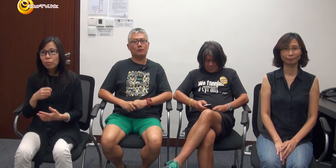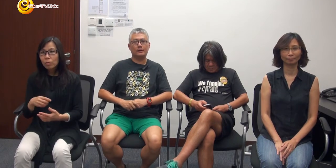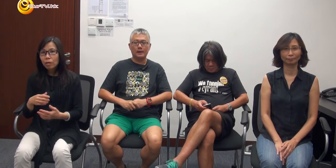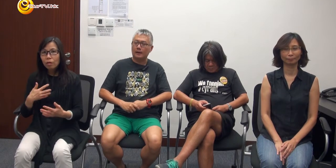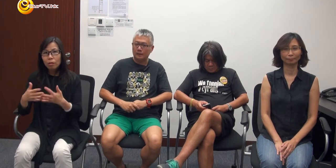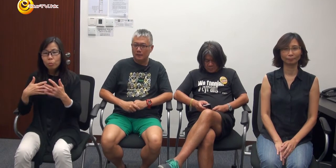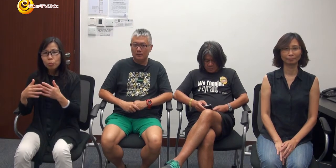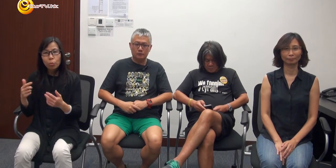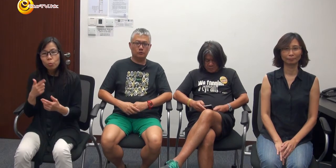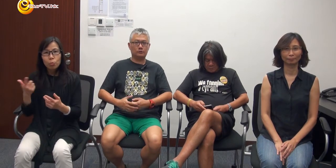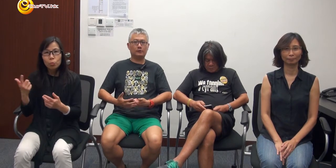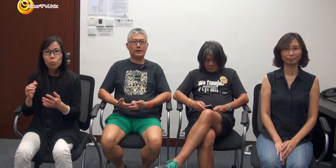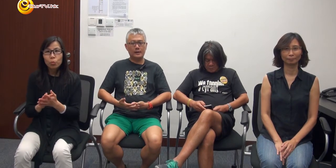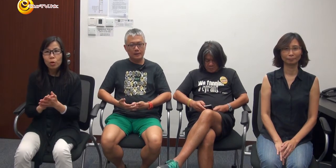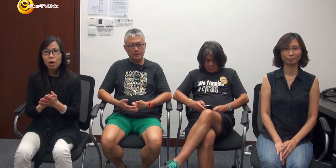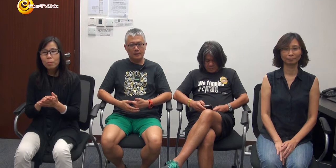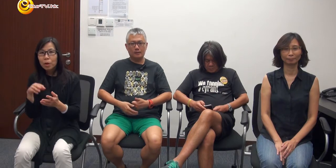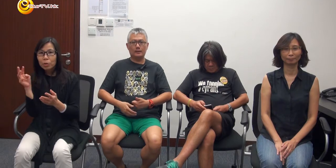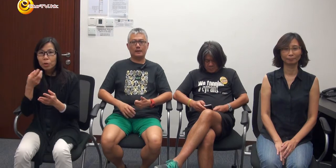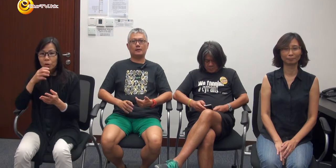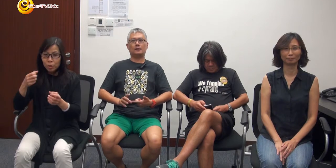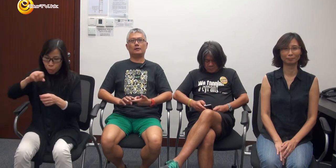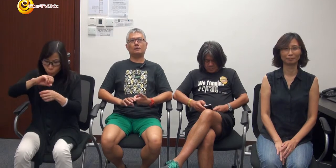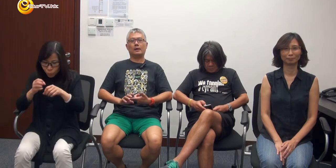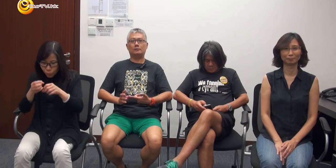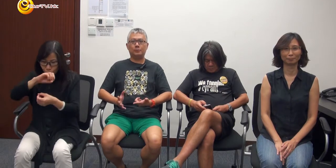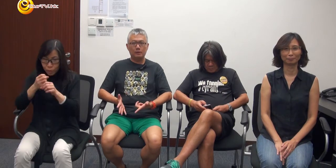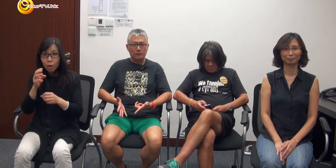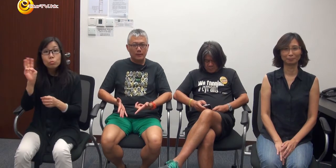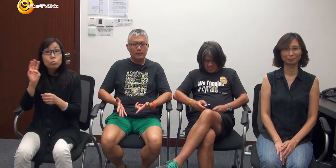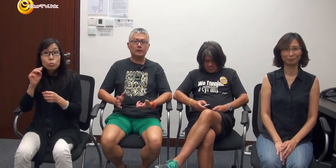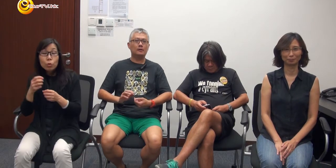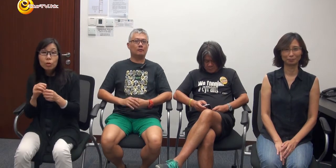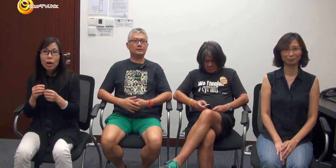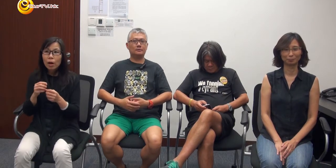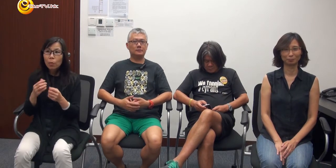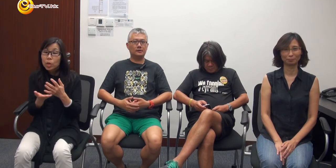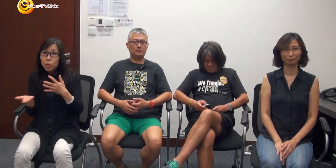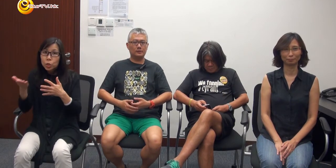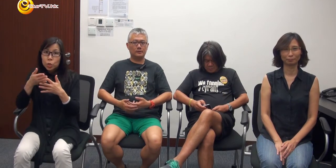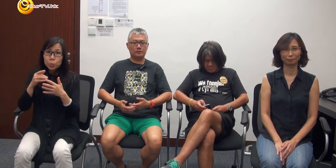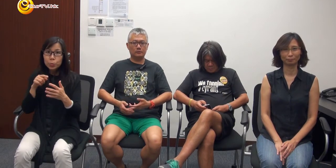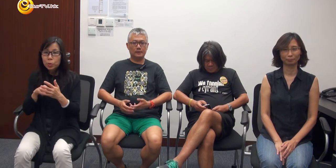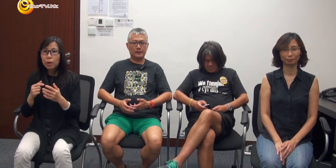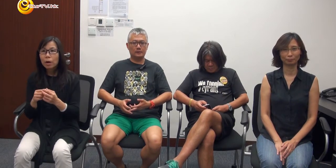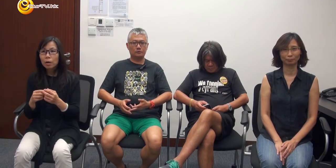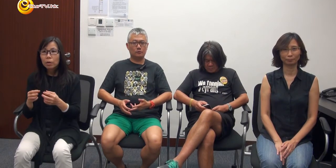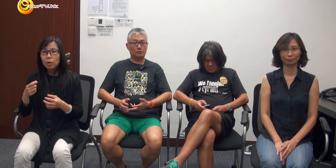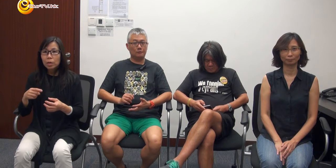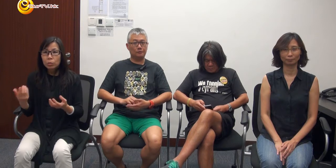金啦，元水啊，围标啊，或者甚至最近就关于一间最高学府